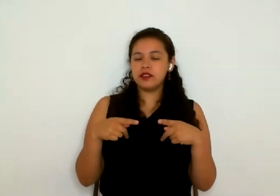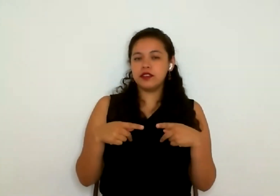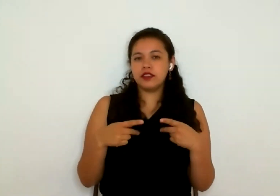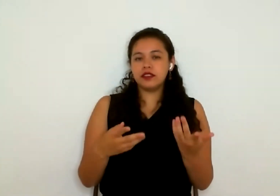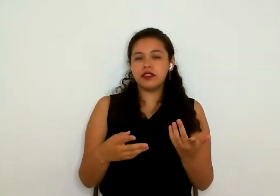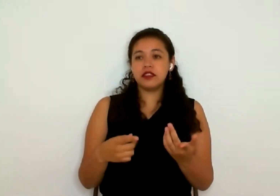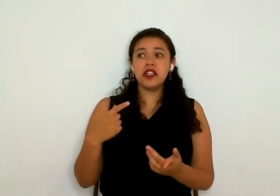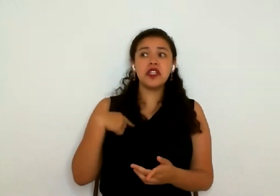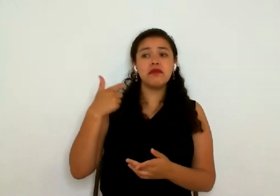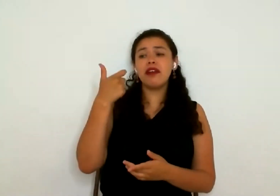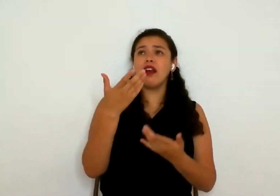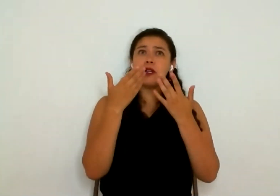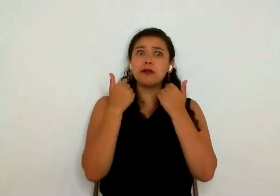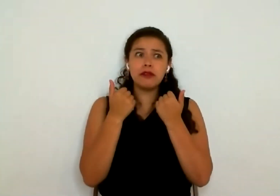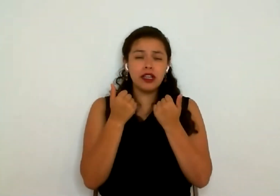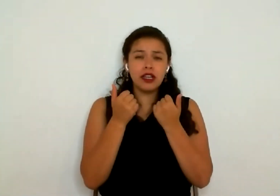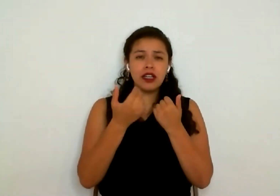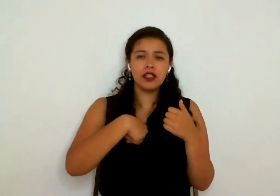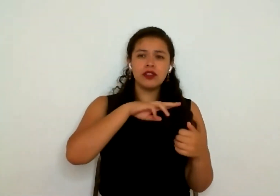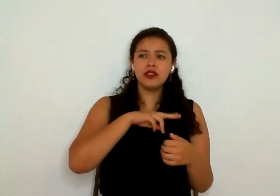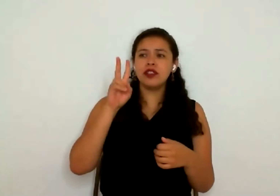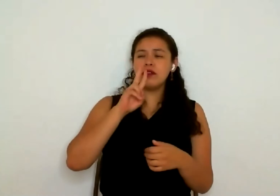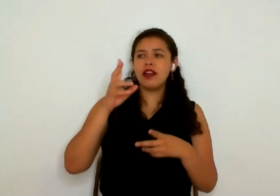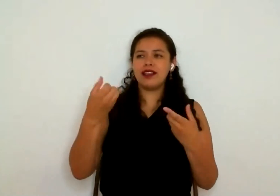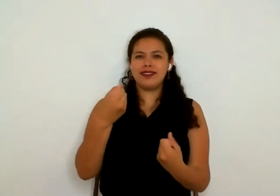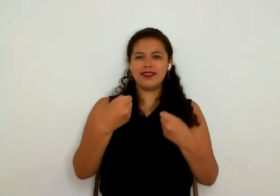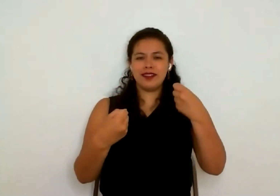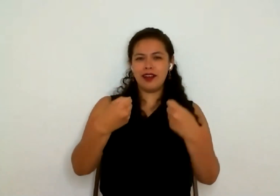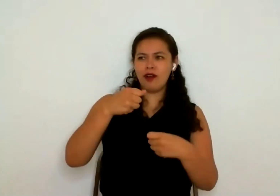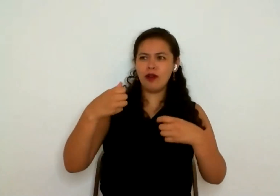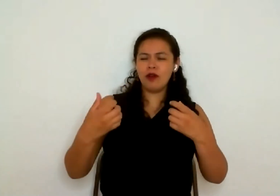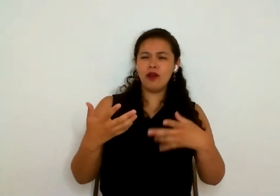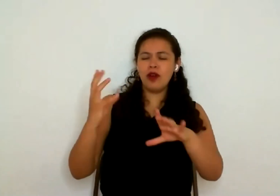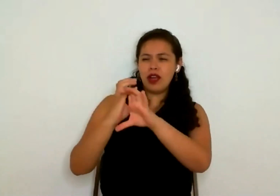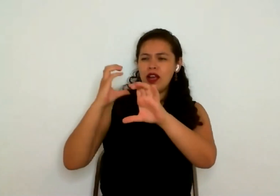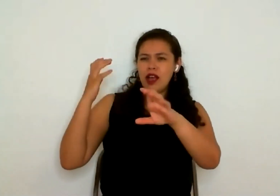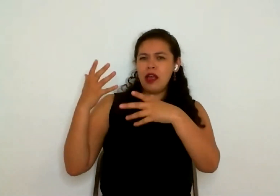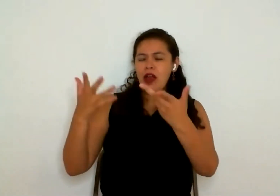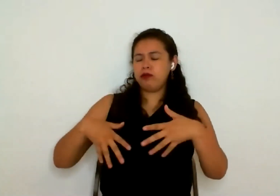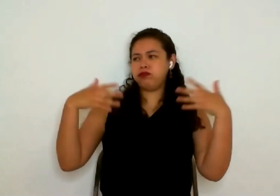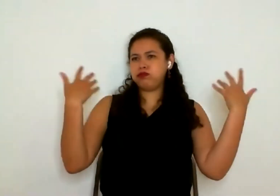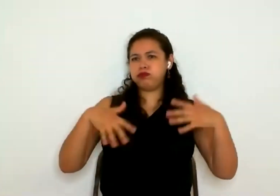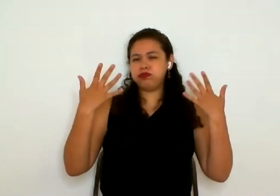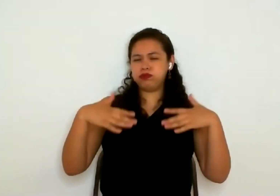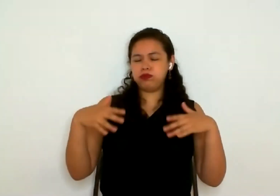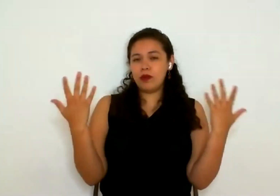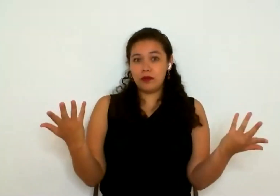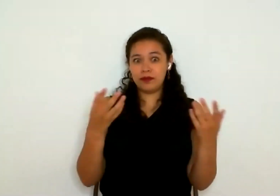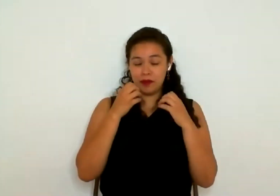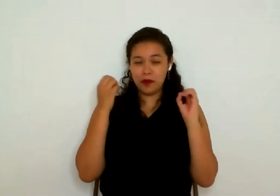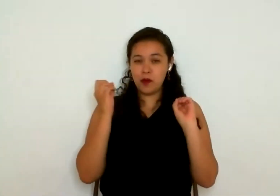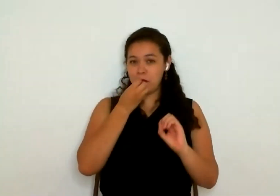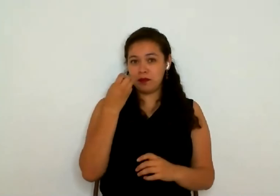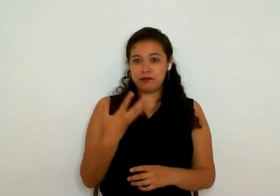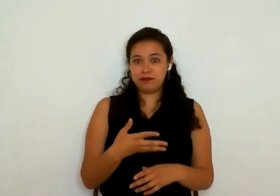no tengo para pagarlo y lo ve uno en una super camión estado desde siendo guau este realmente se necesita